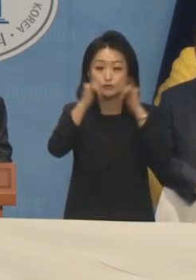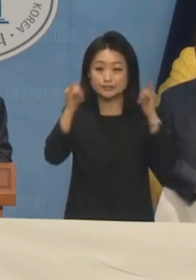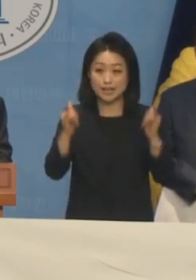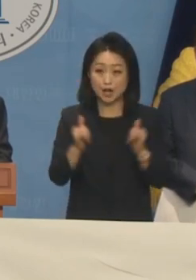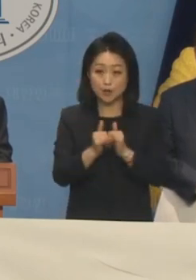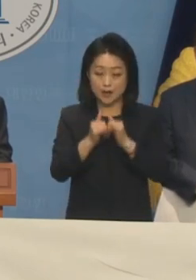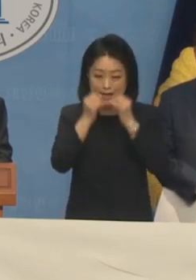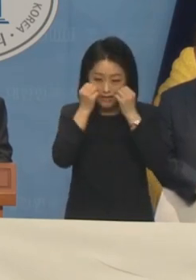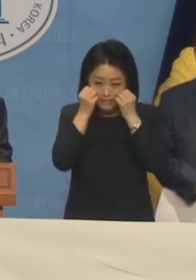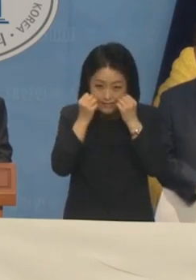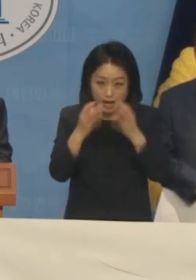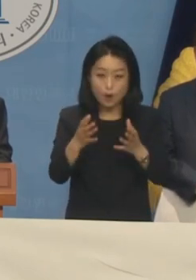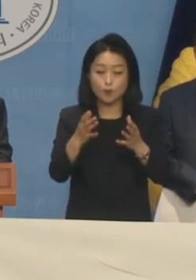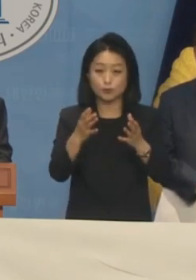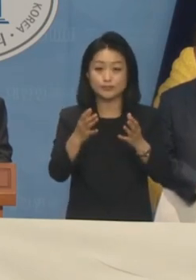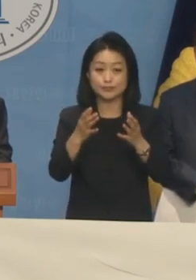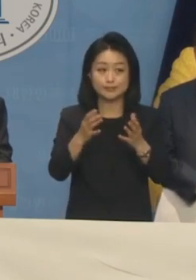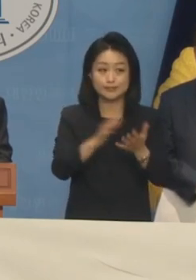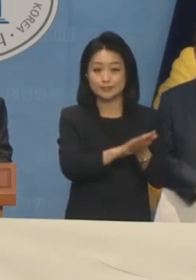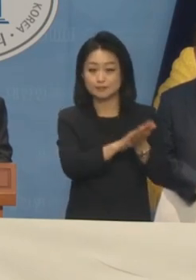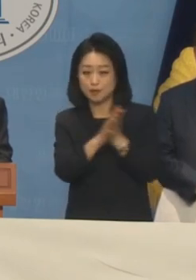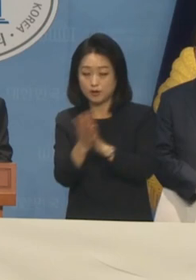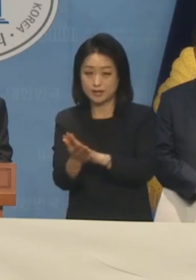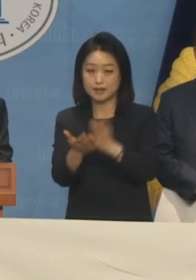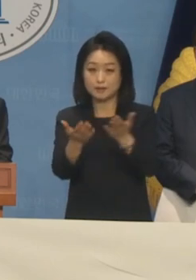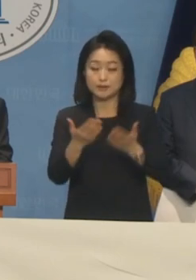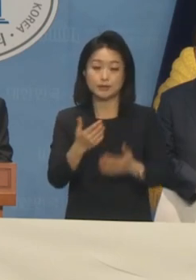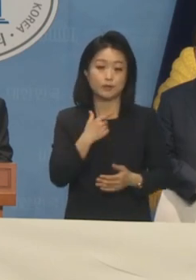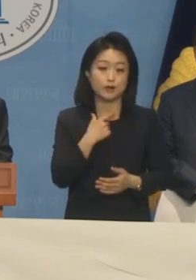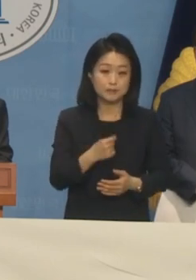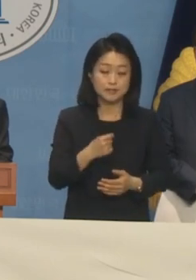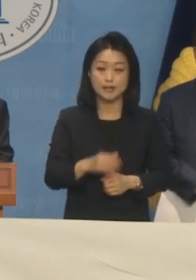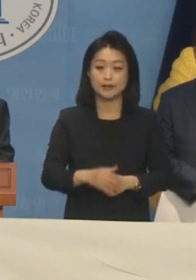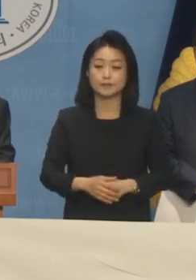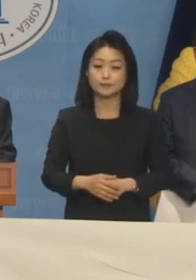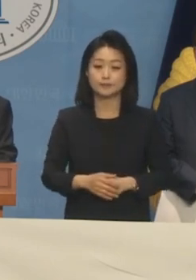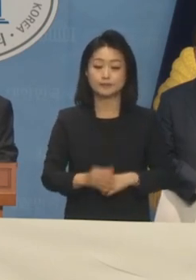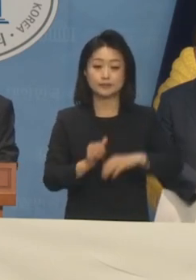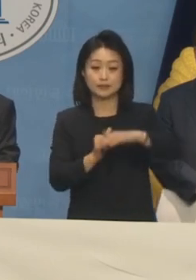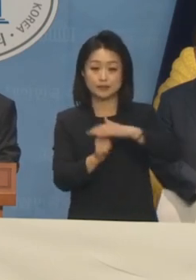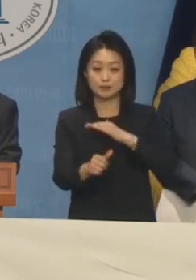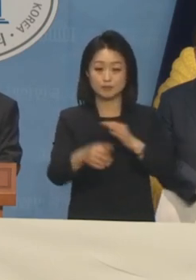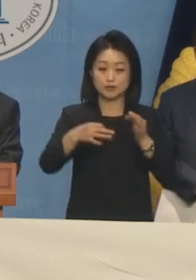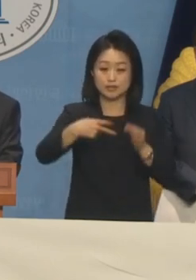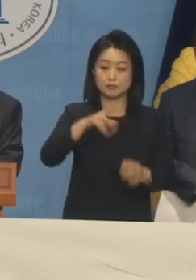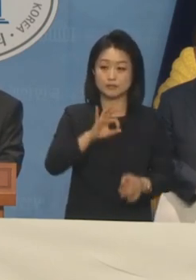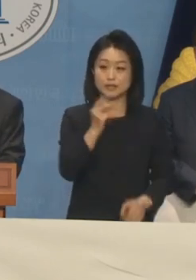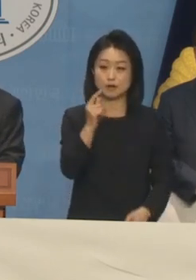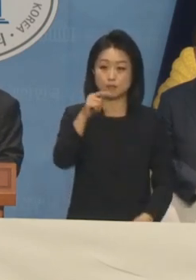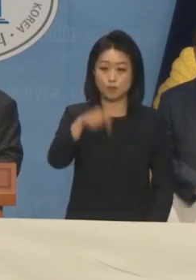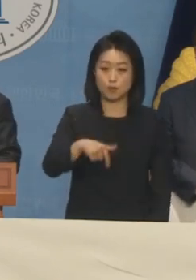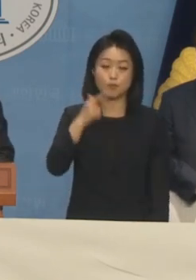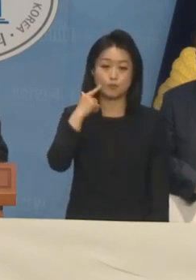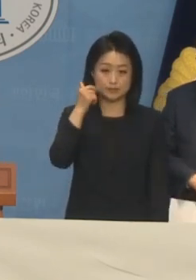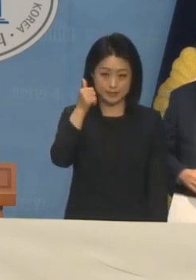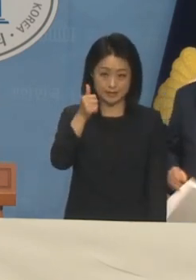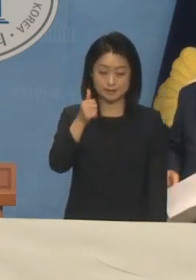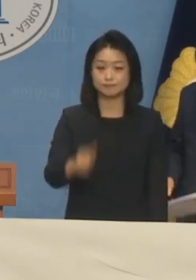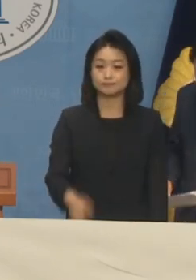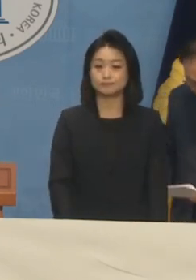전환점을 이루게 해주시길 바랍니다. 존경받는 나라운동 대표 김상범 목사.